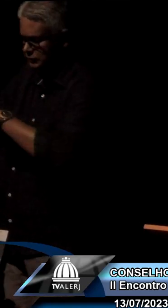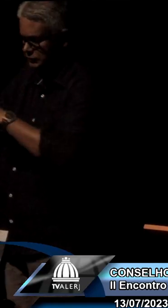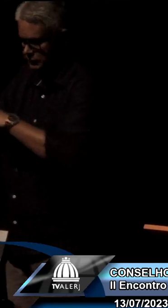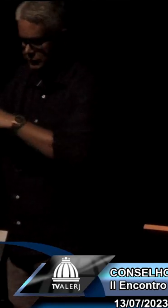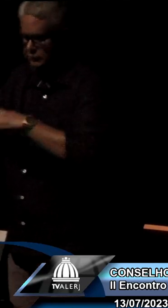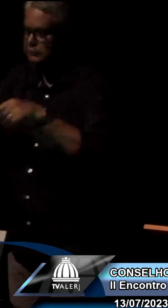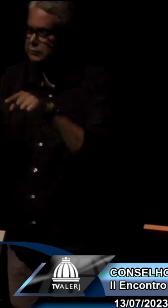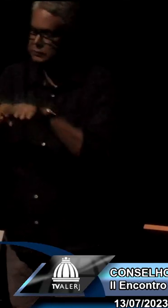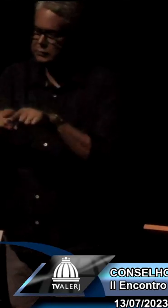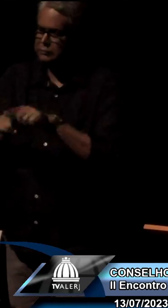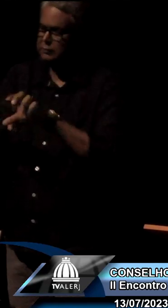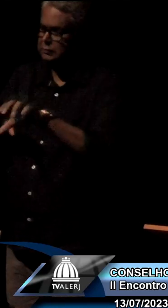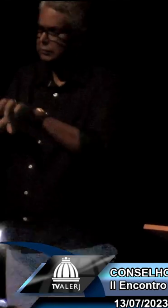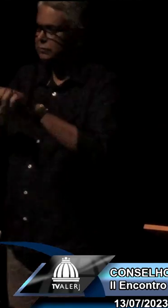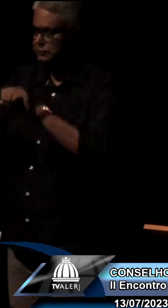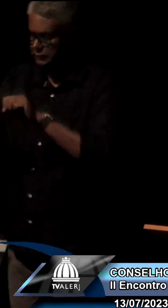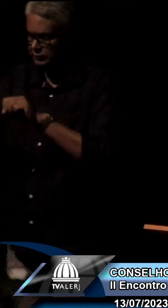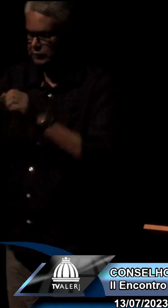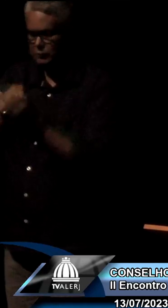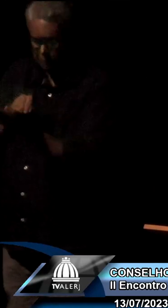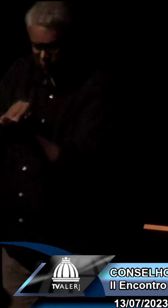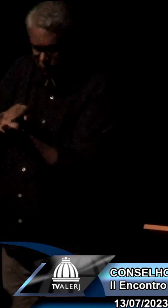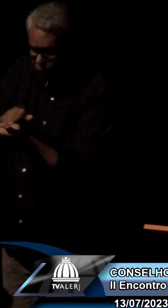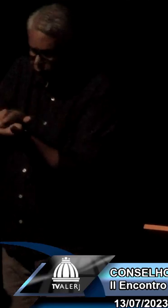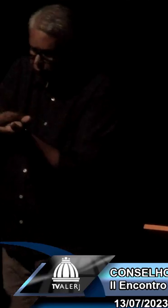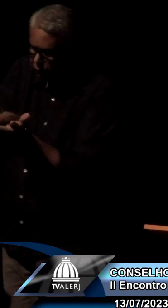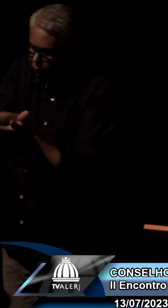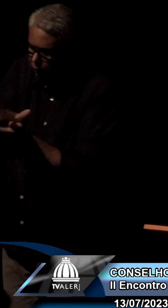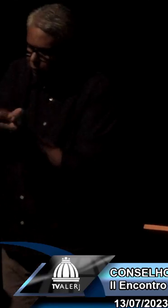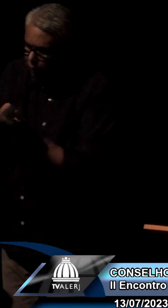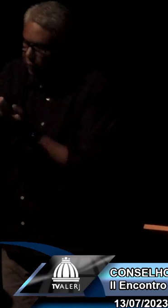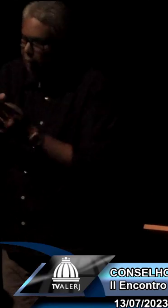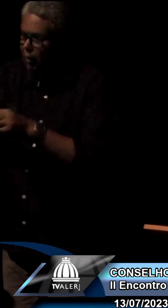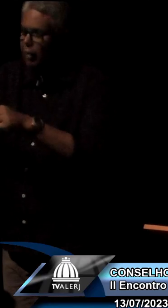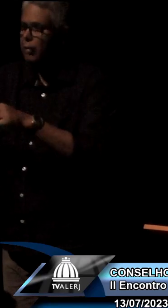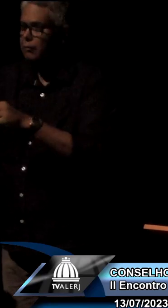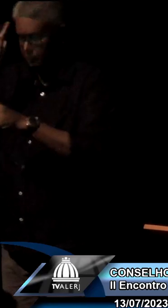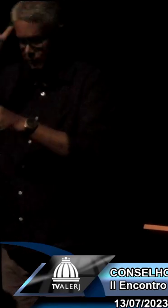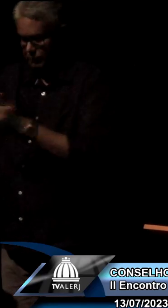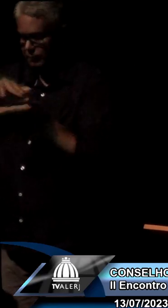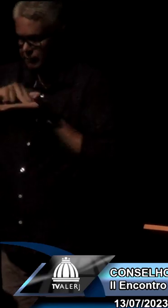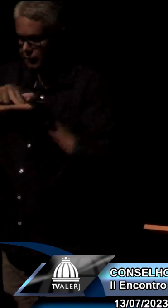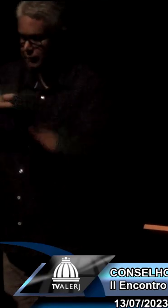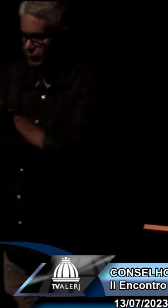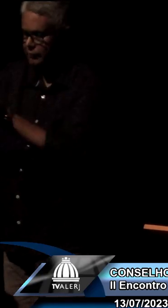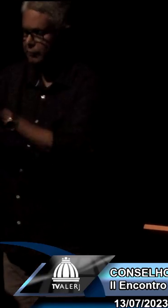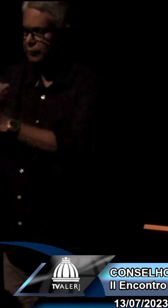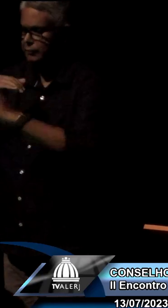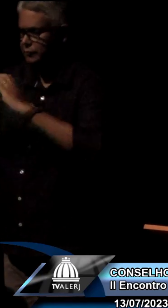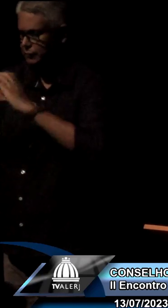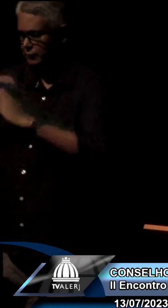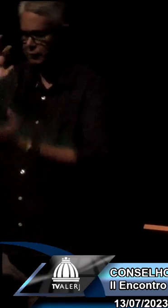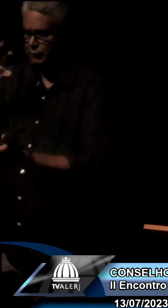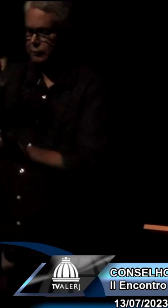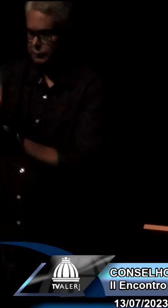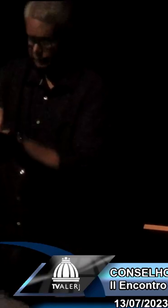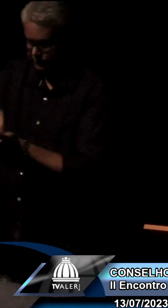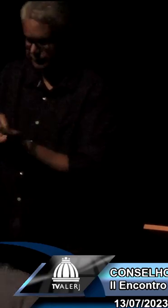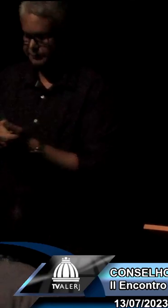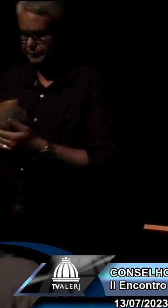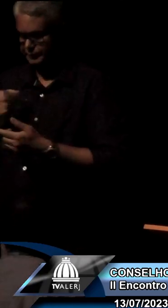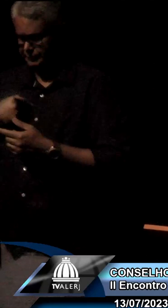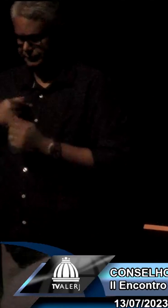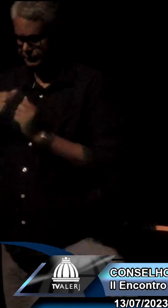o certificado que nós vamos emitir para os e-mails cadastrados Que Vocês Fizeram as inscrições o outro recado nós eu